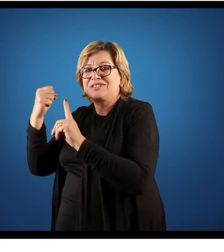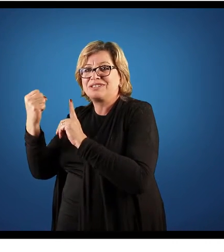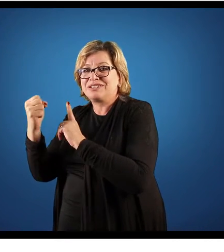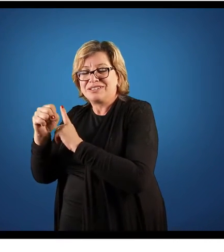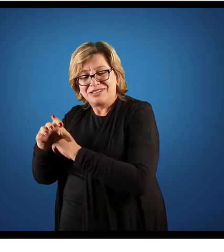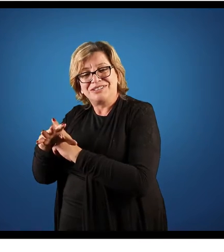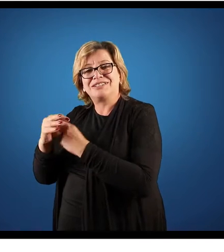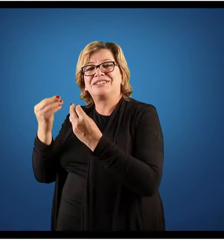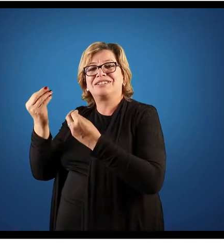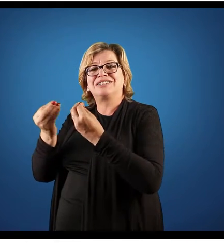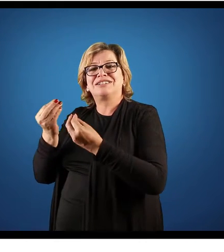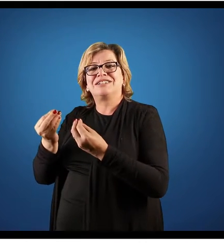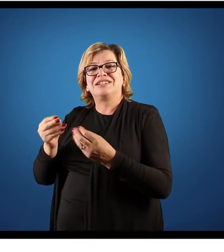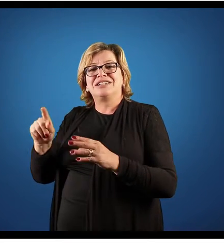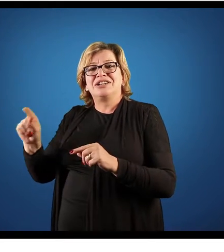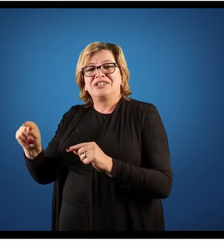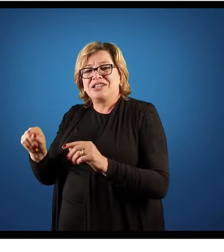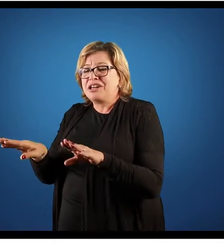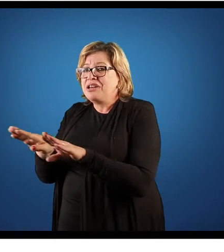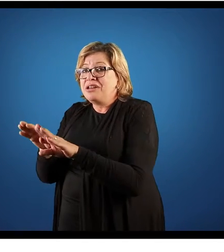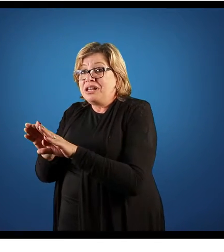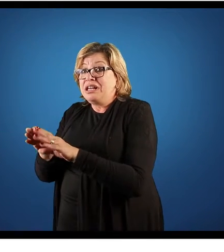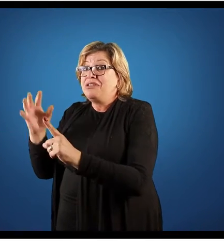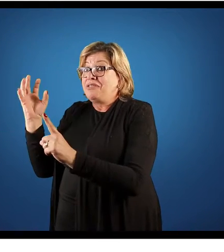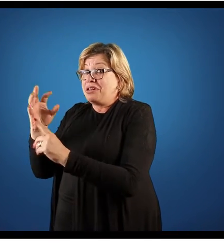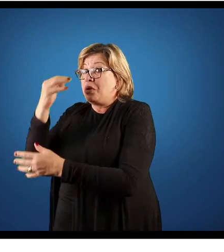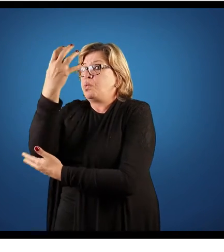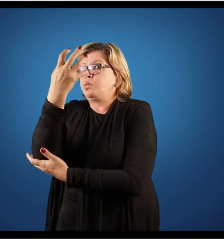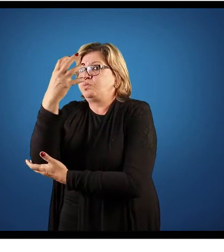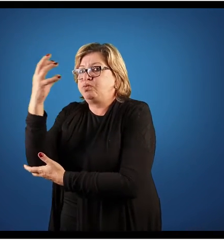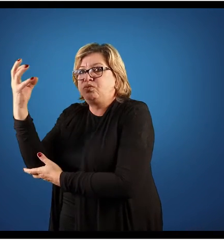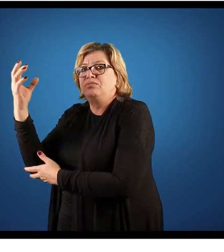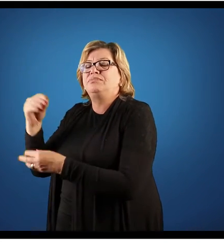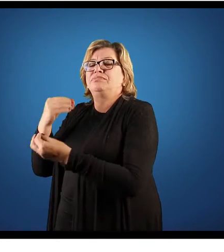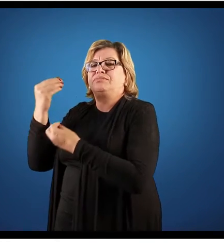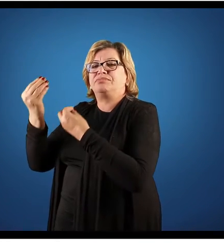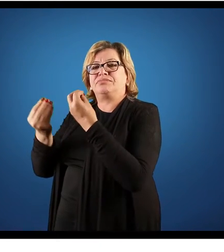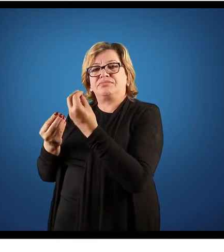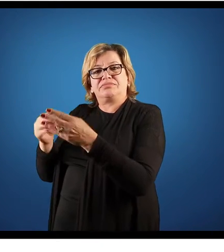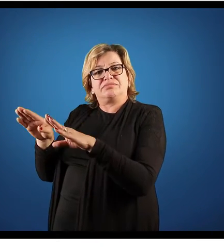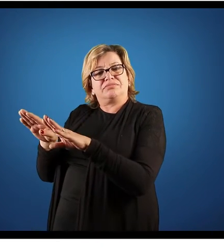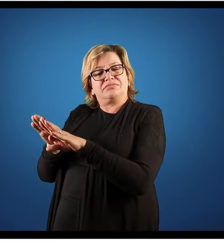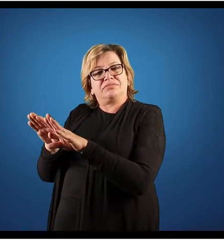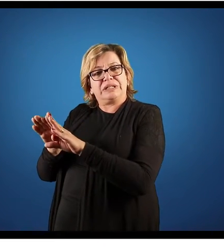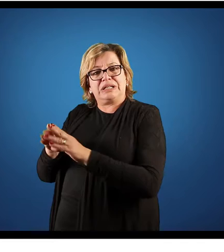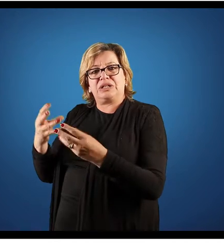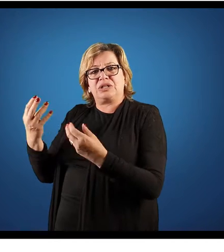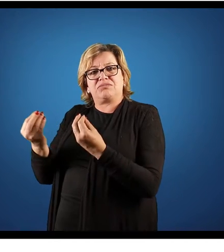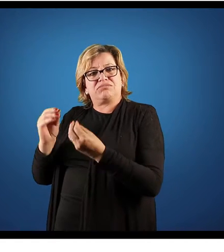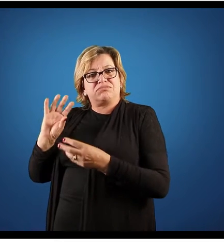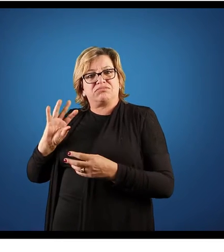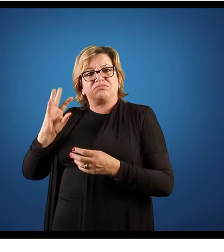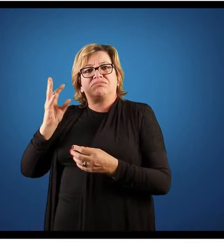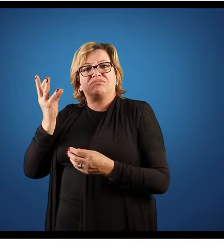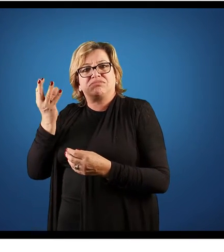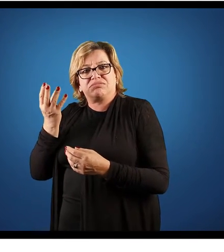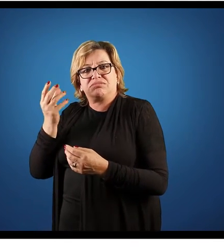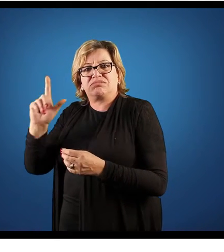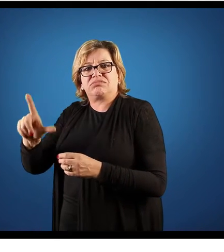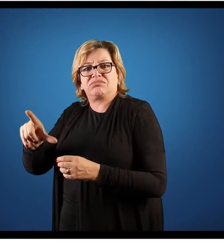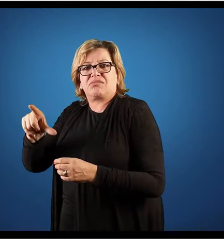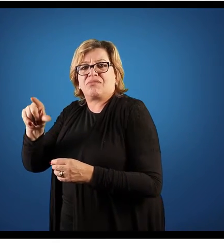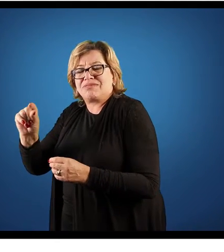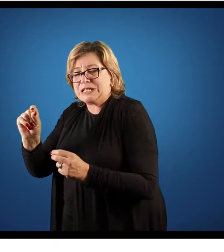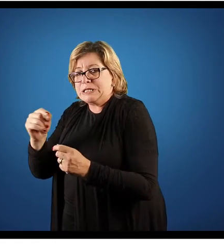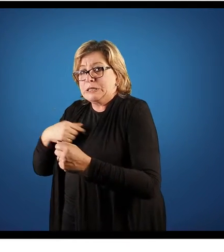misto com relação a isso a parte ambiental hoje está falando muito forte nem com relação a isso nós vemos que tal uma decisão muito grande